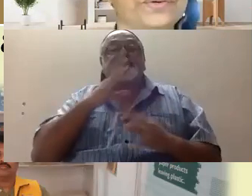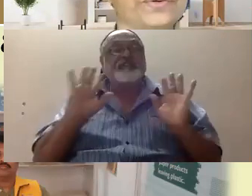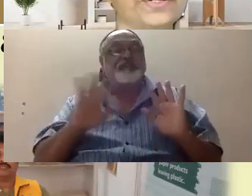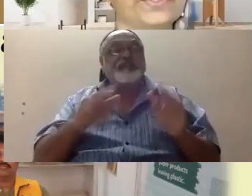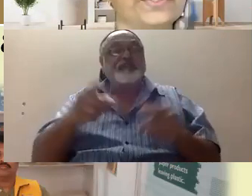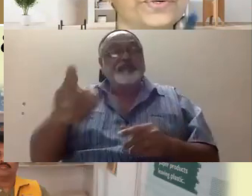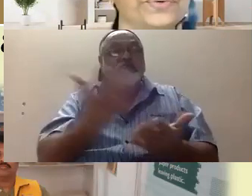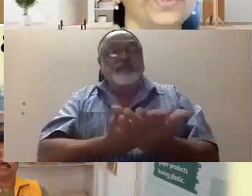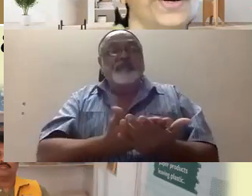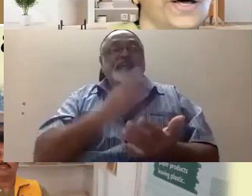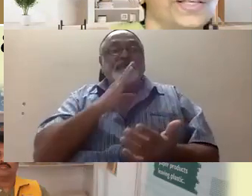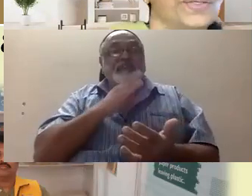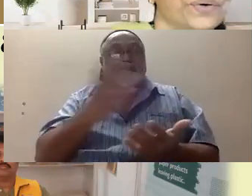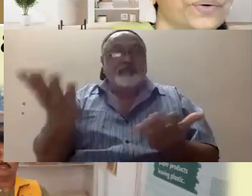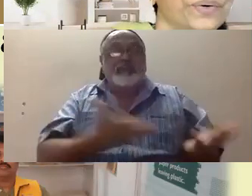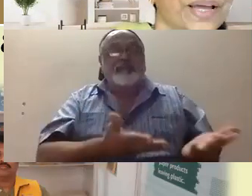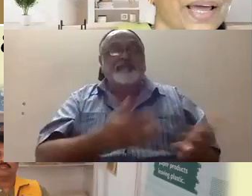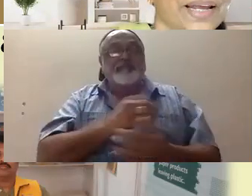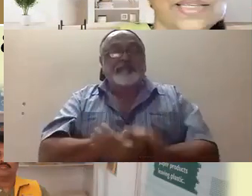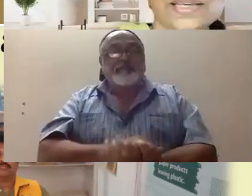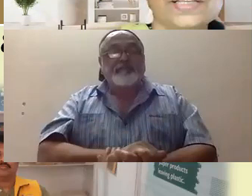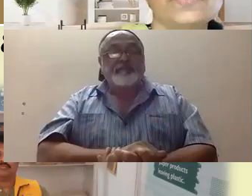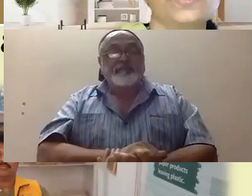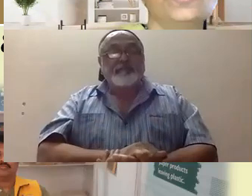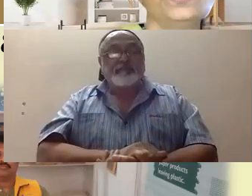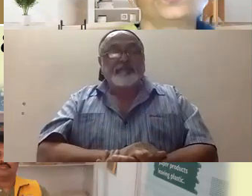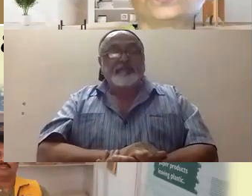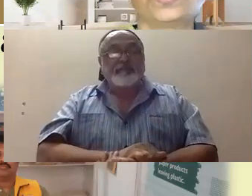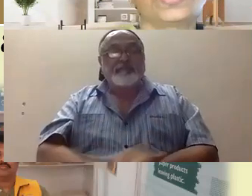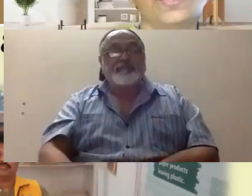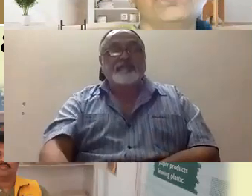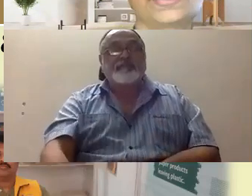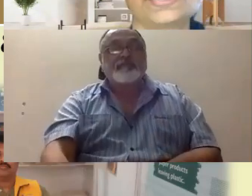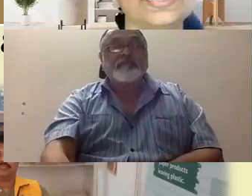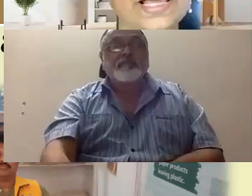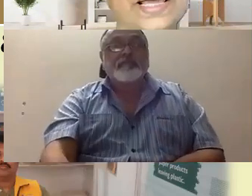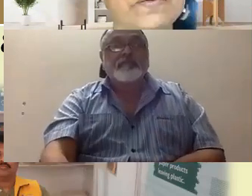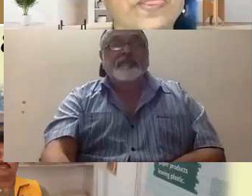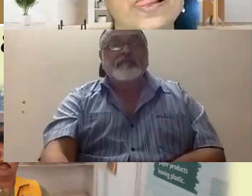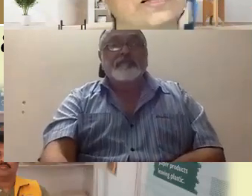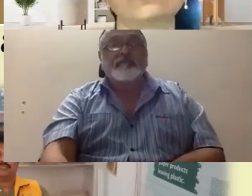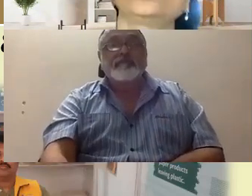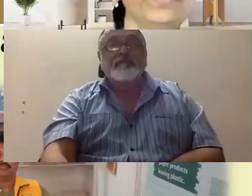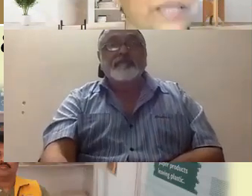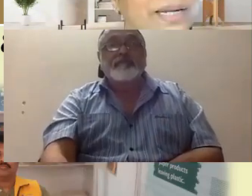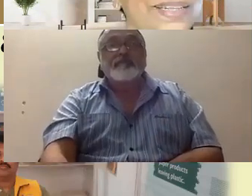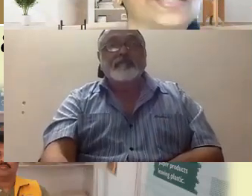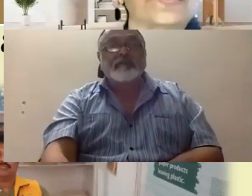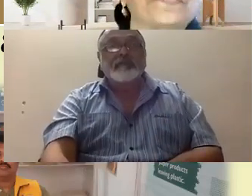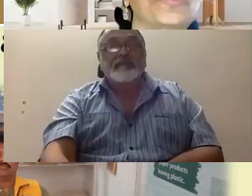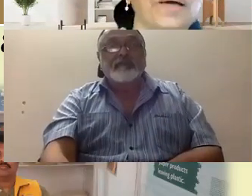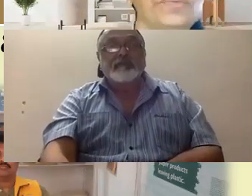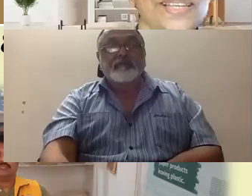I would like to introduce you. So can I see his video? So Suraj ka business hai, unko hi batane